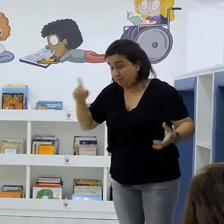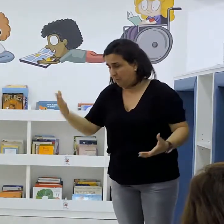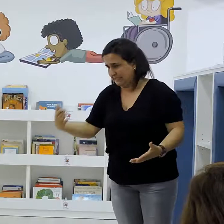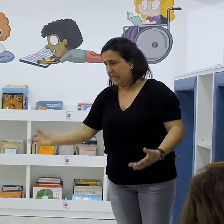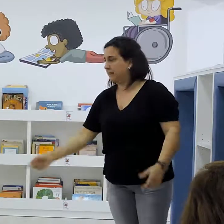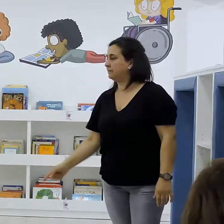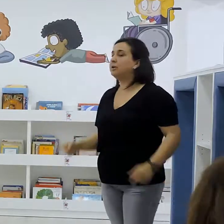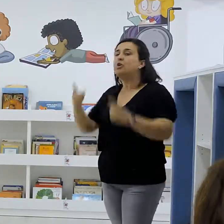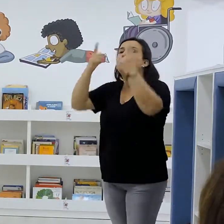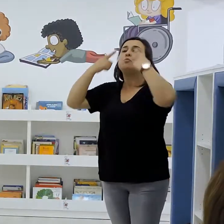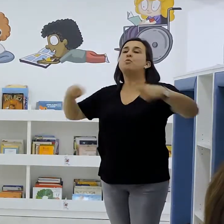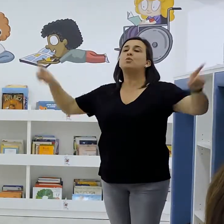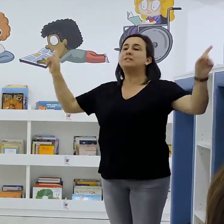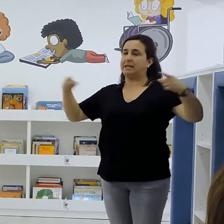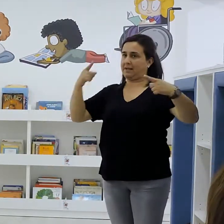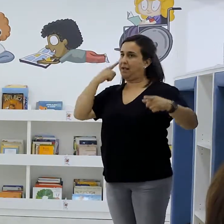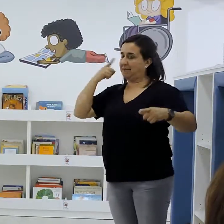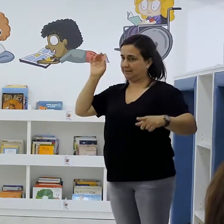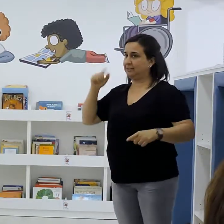poquito de música.